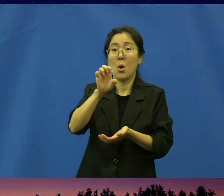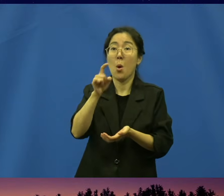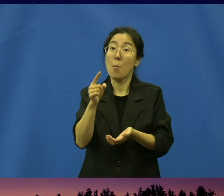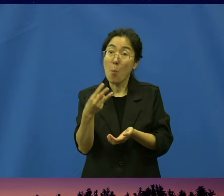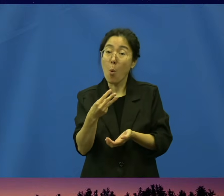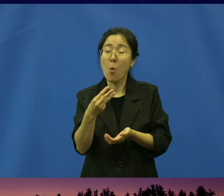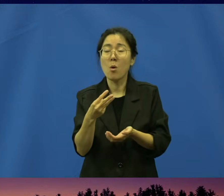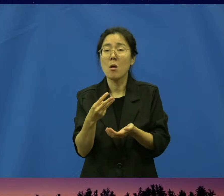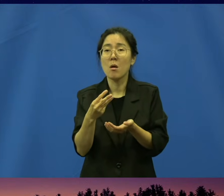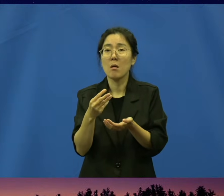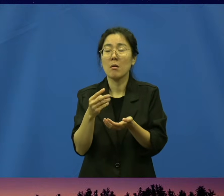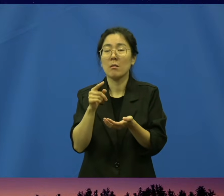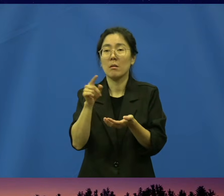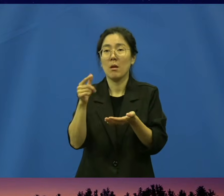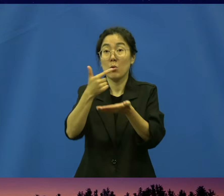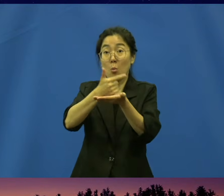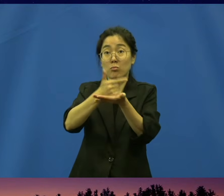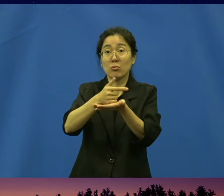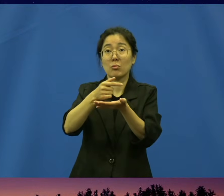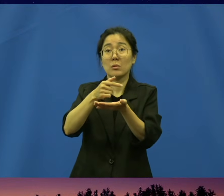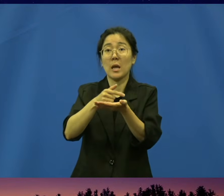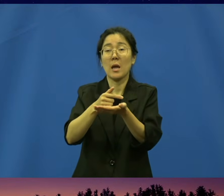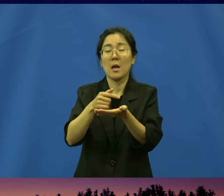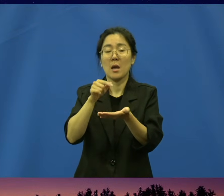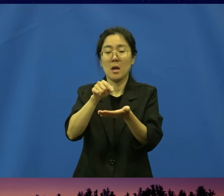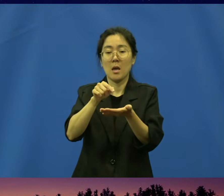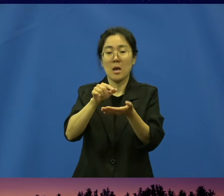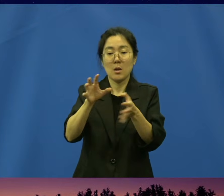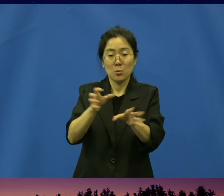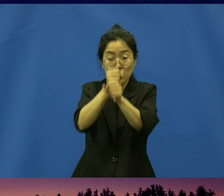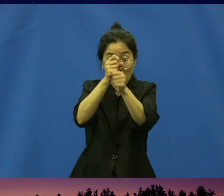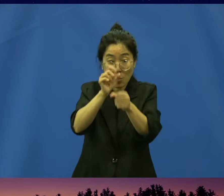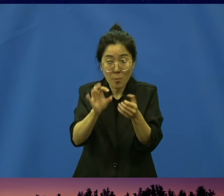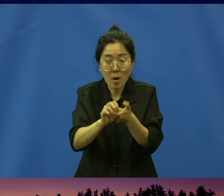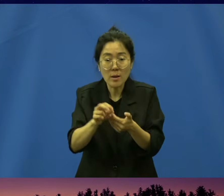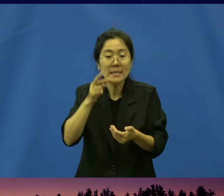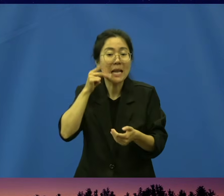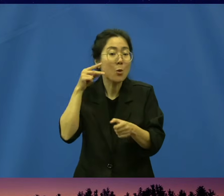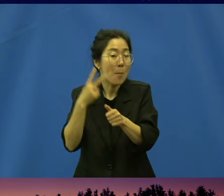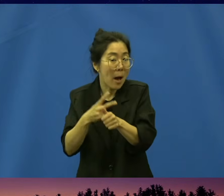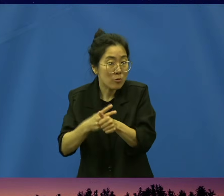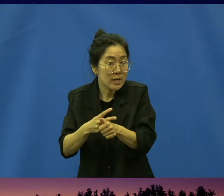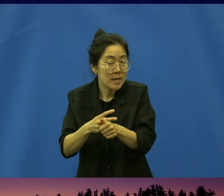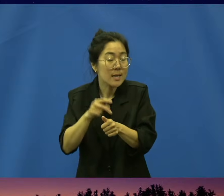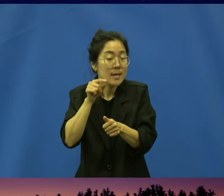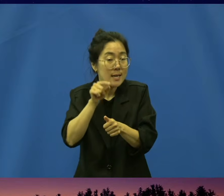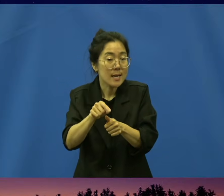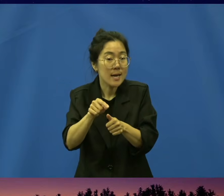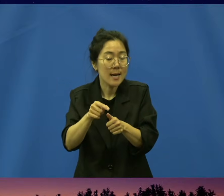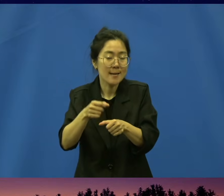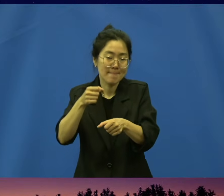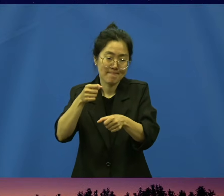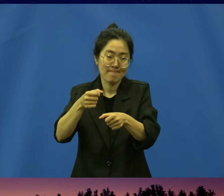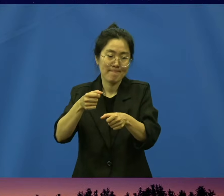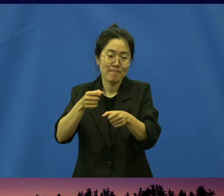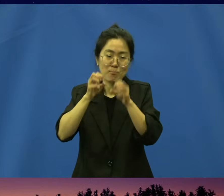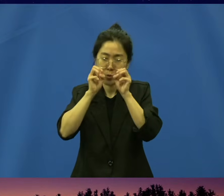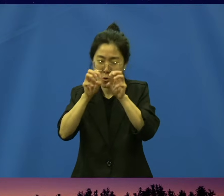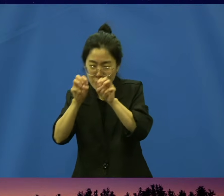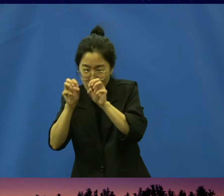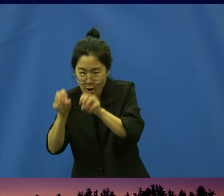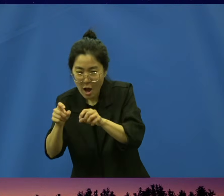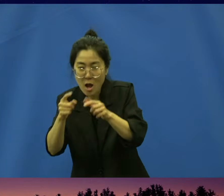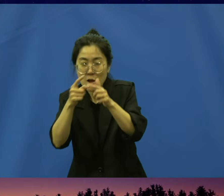그분의 논문 주제가 무엇인가 하면 사도 바울은 자기가 개척한 교회 성도들이